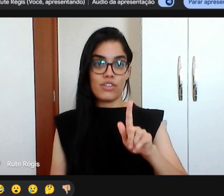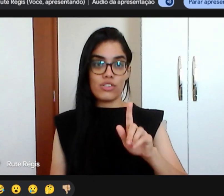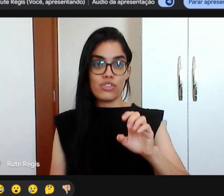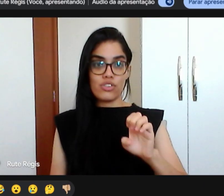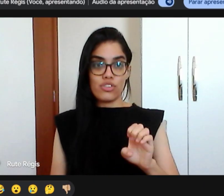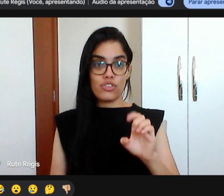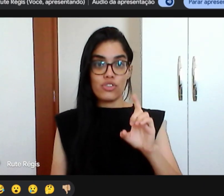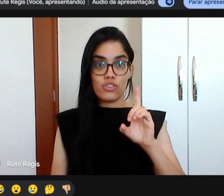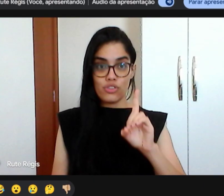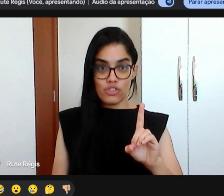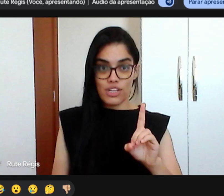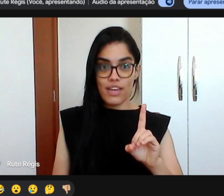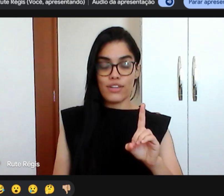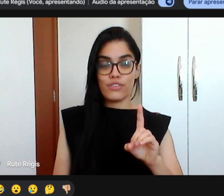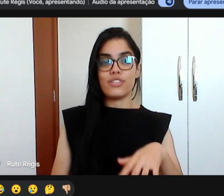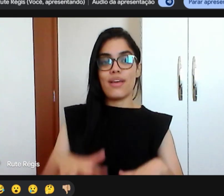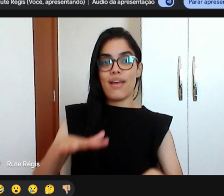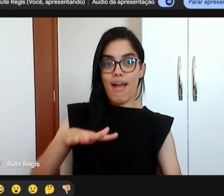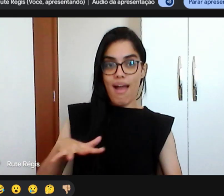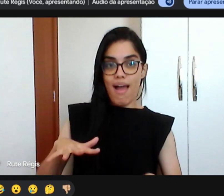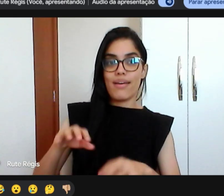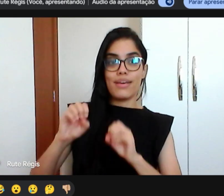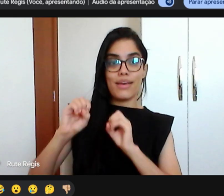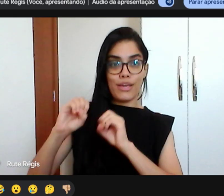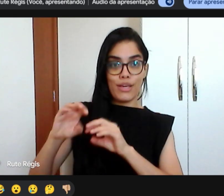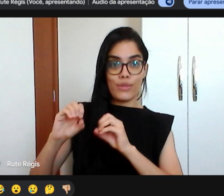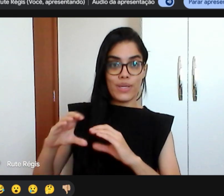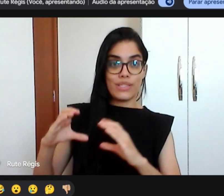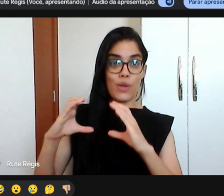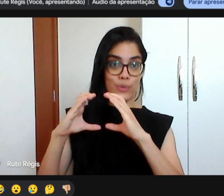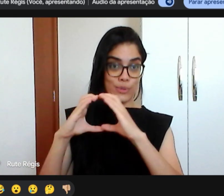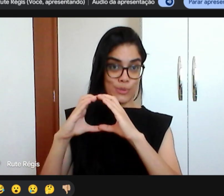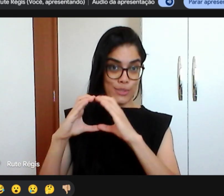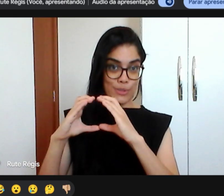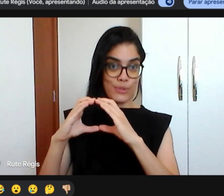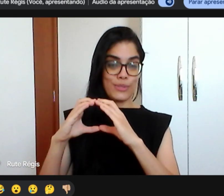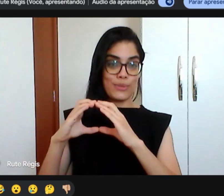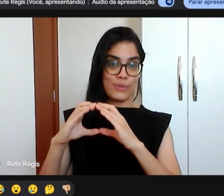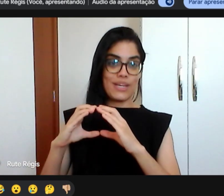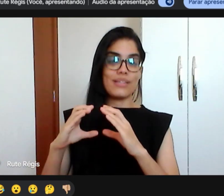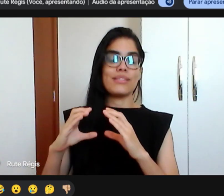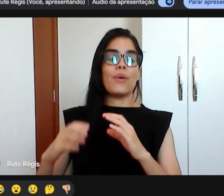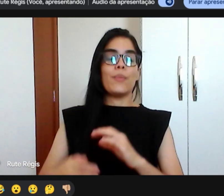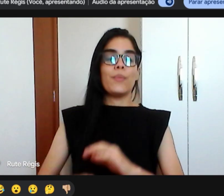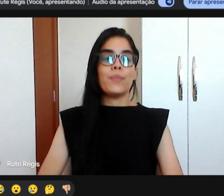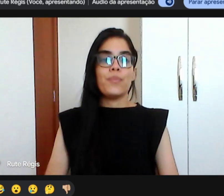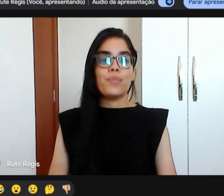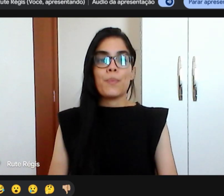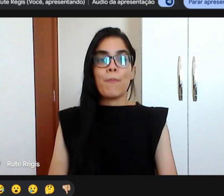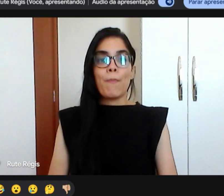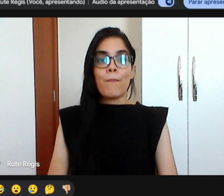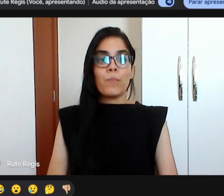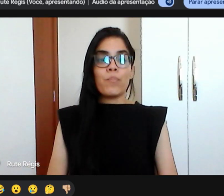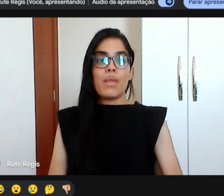o PPGED, na área da educação, no centro de educação.